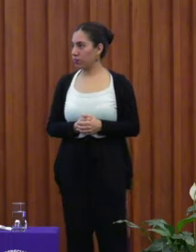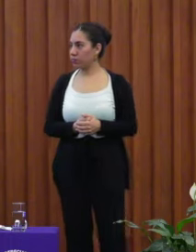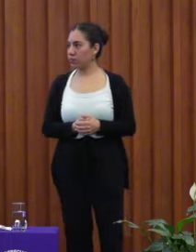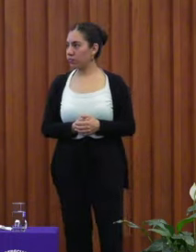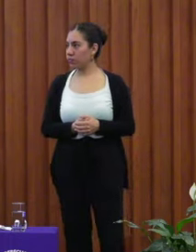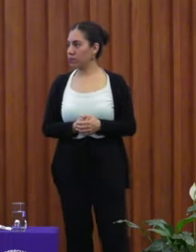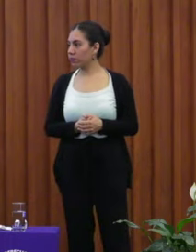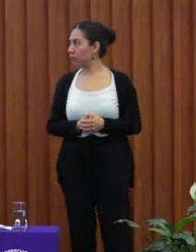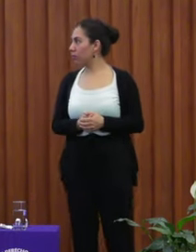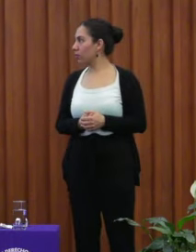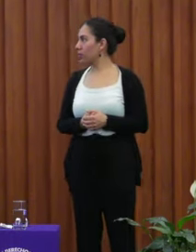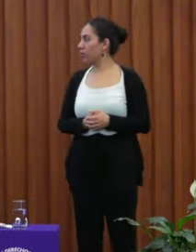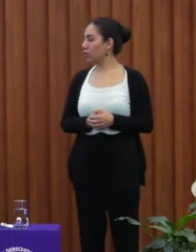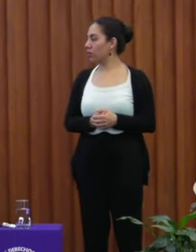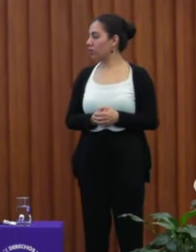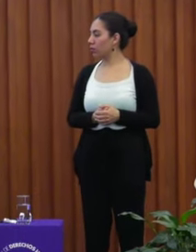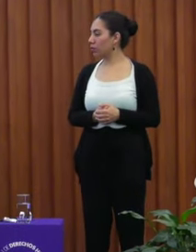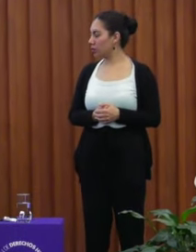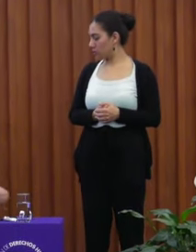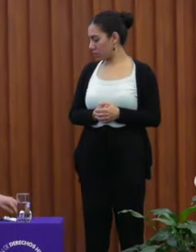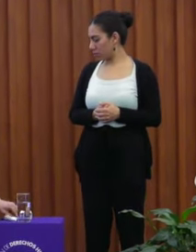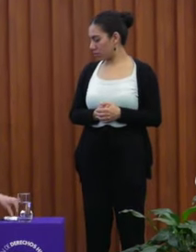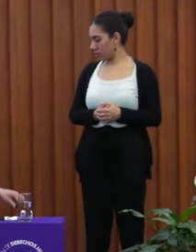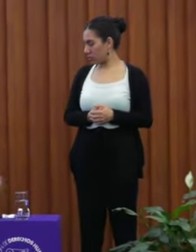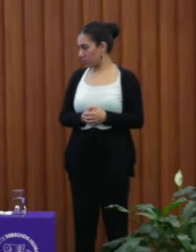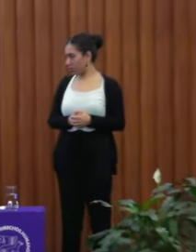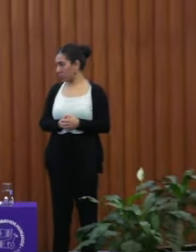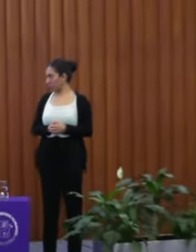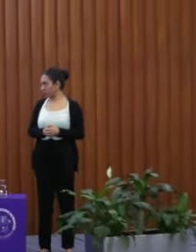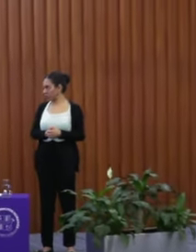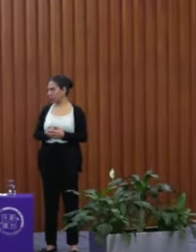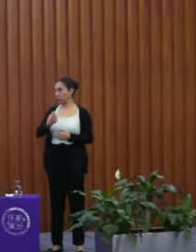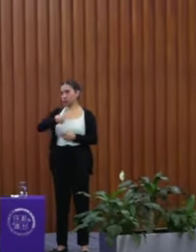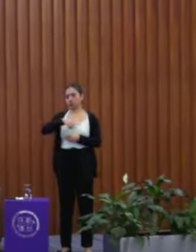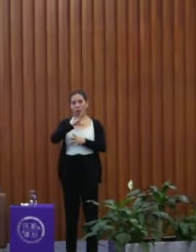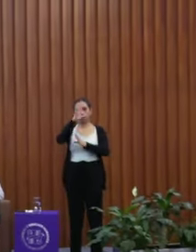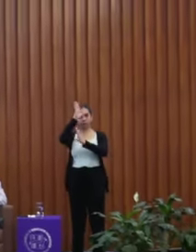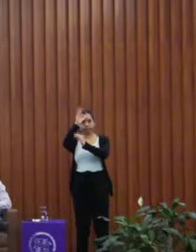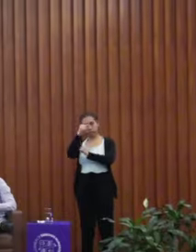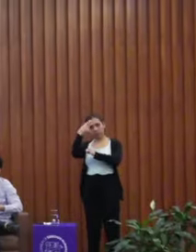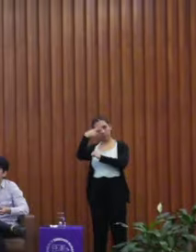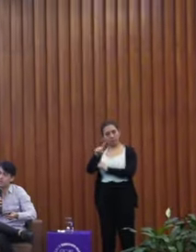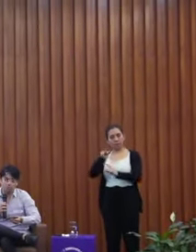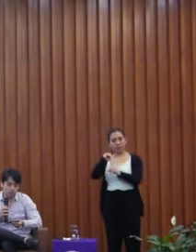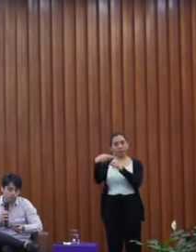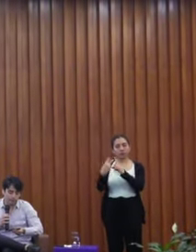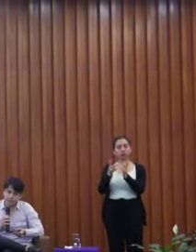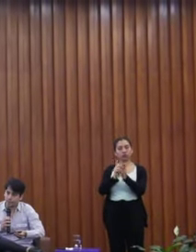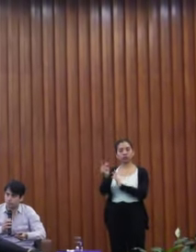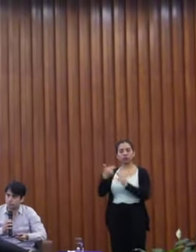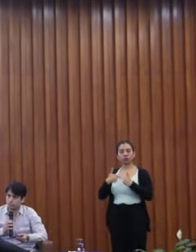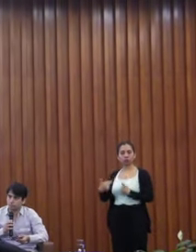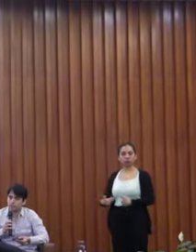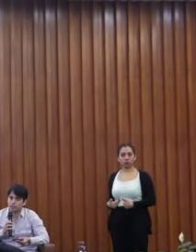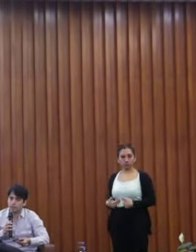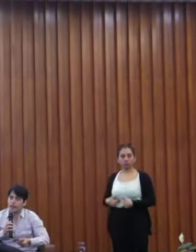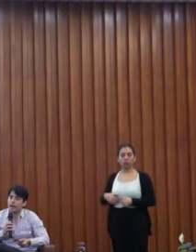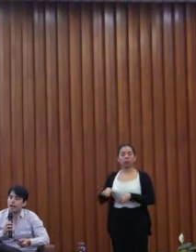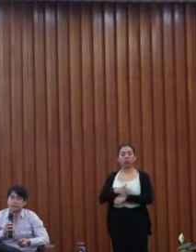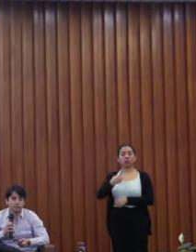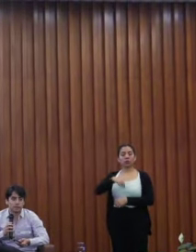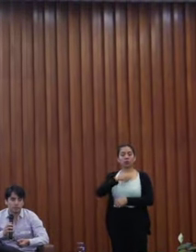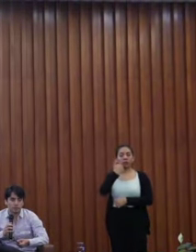nos ayudó a iniciar un convenio con enfoque de H, a partir del cual nosotros buscamos fortalecer